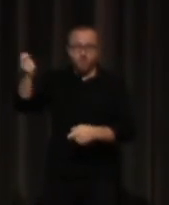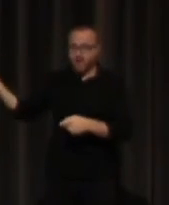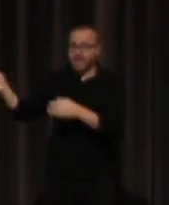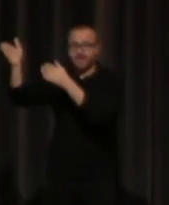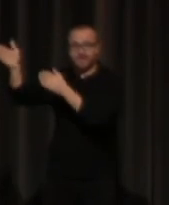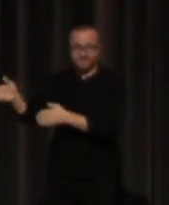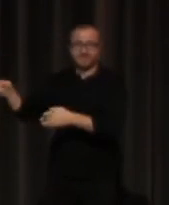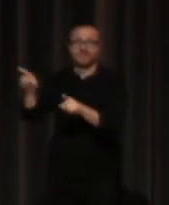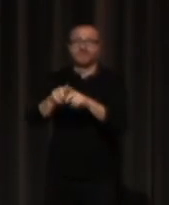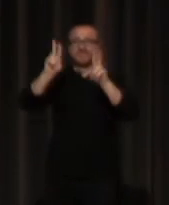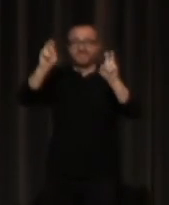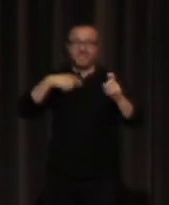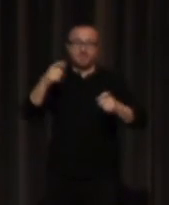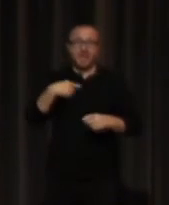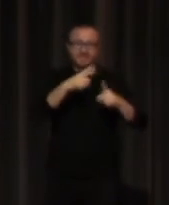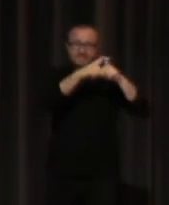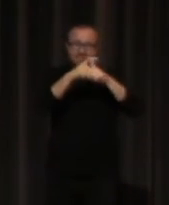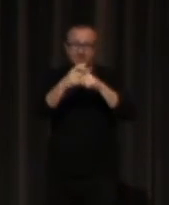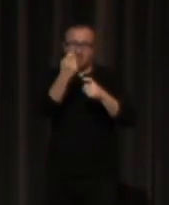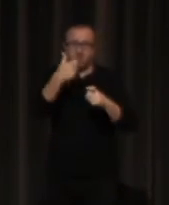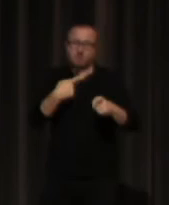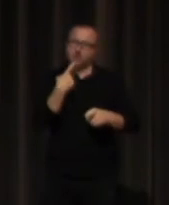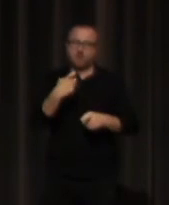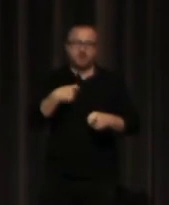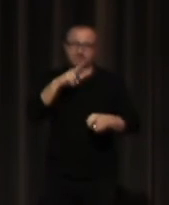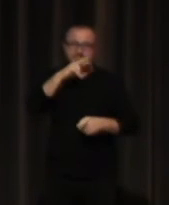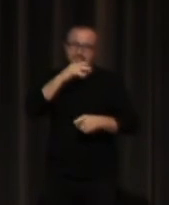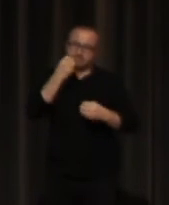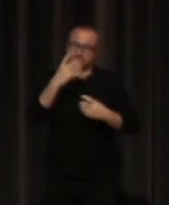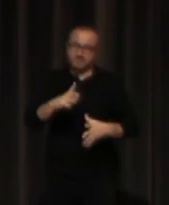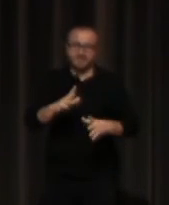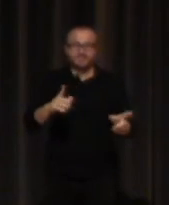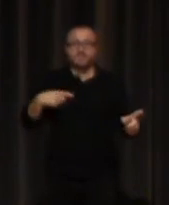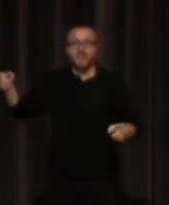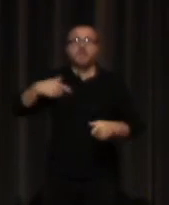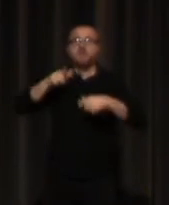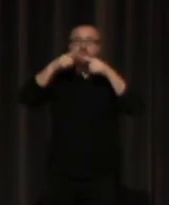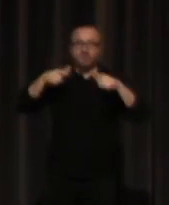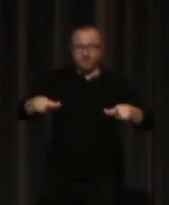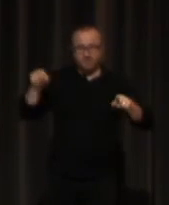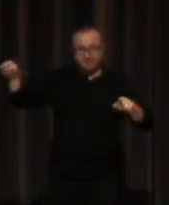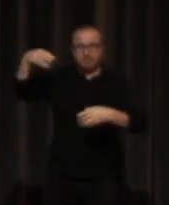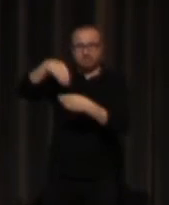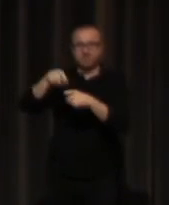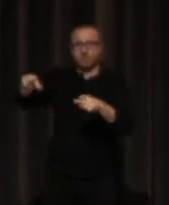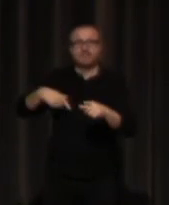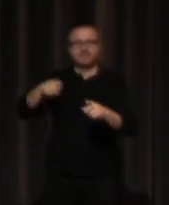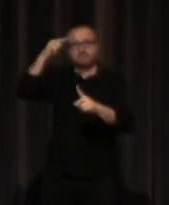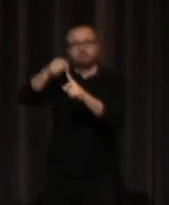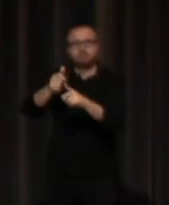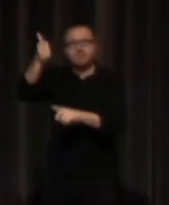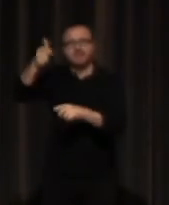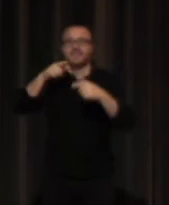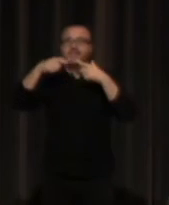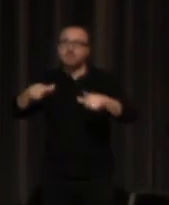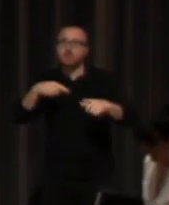transcripció fonètica per pronunciar-ho correctament, escriptora, filòloga i estudiosa de la teoria literària i també